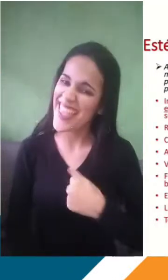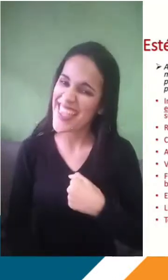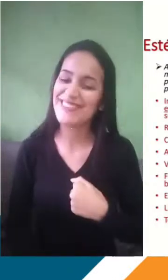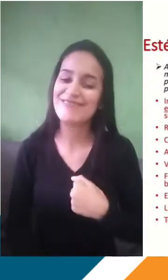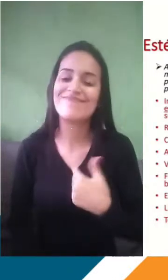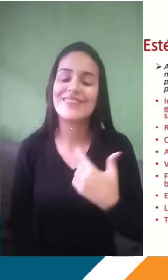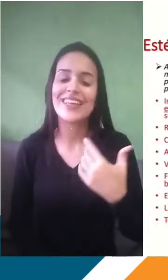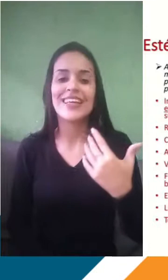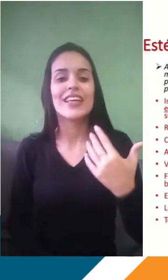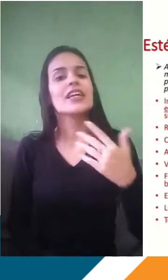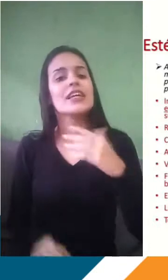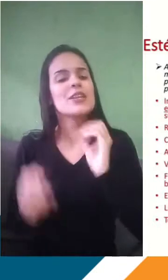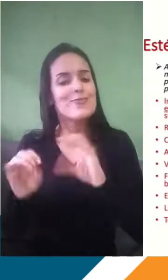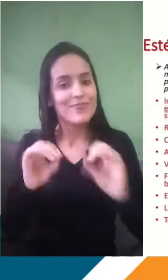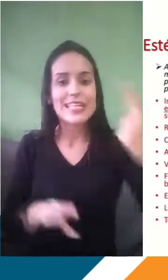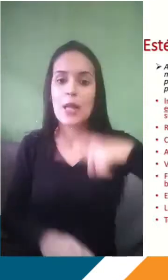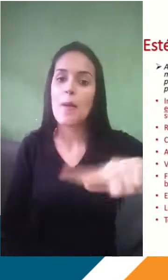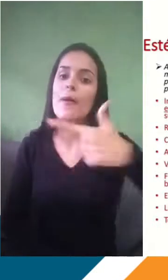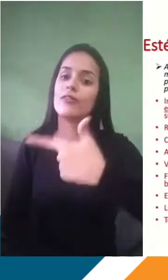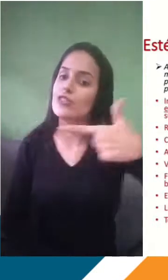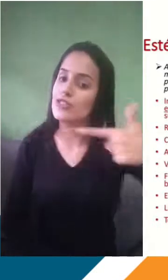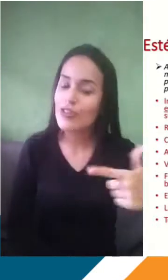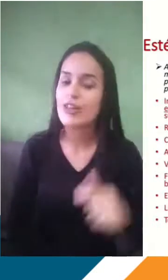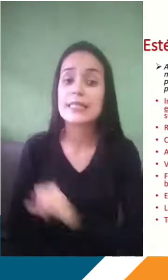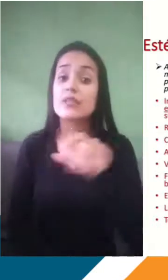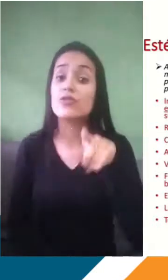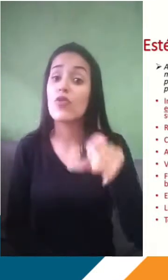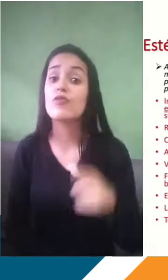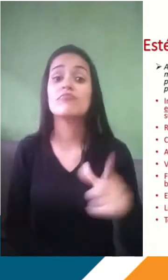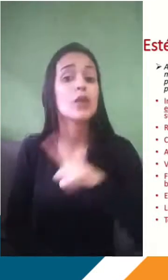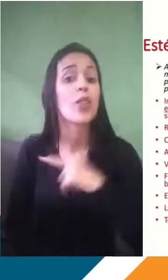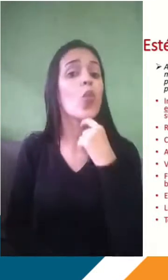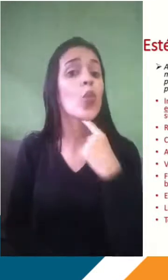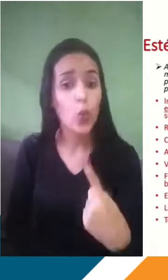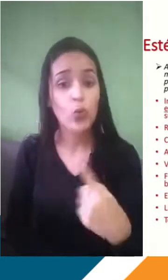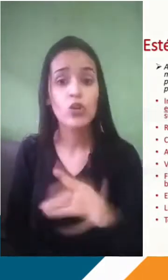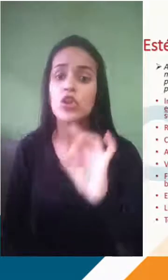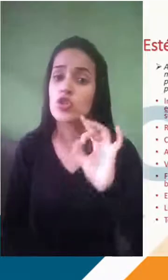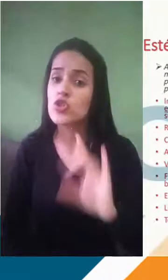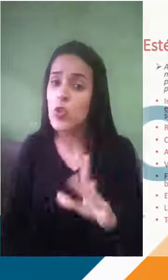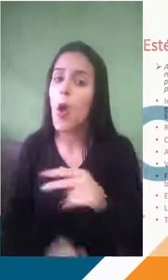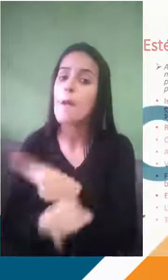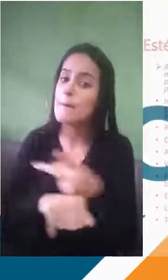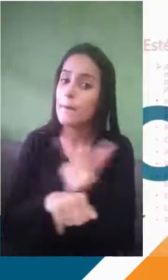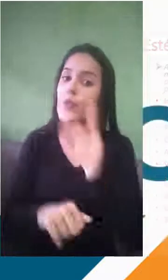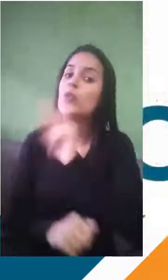E qualquer dúvida que ainda tenha restado, é só contactar o mediador do polo de vocês.